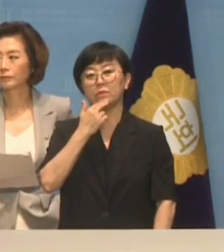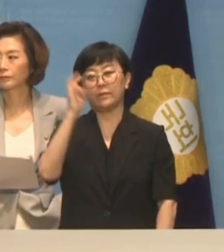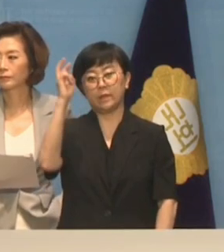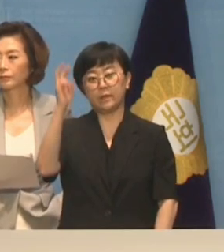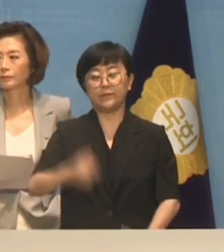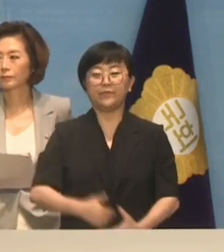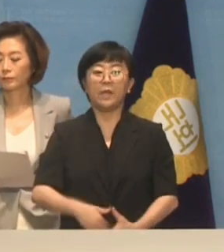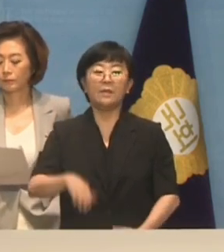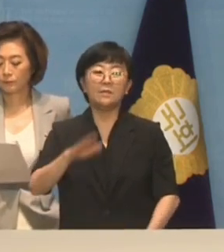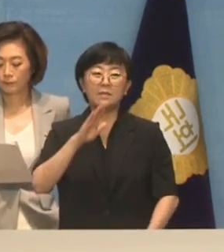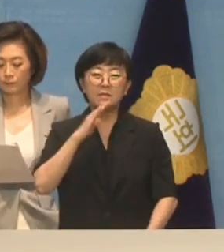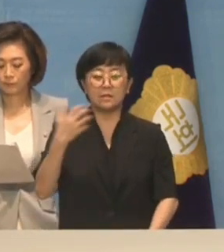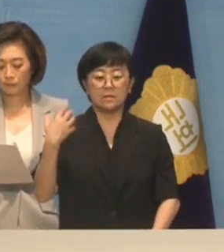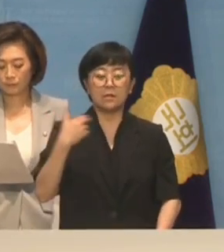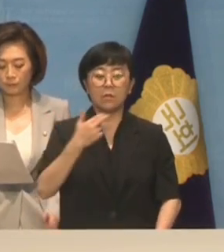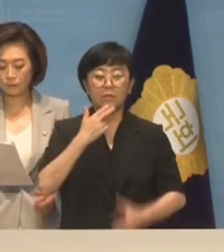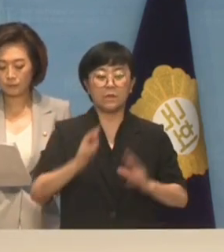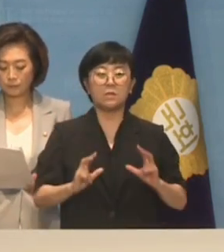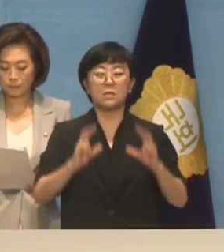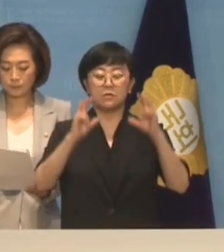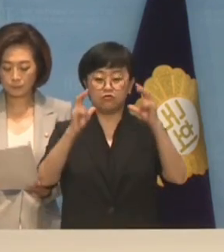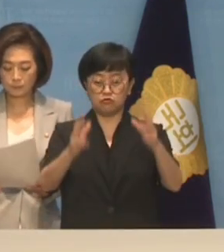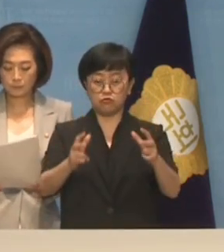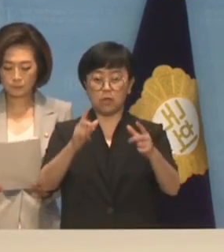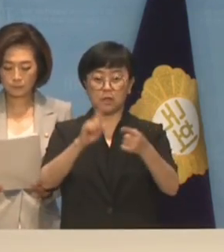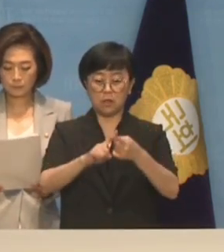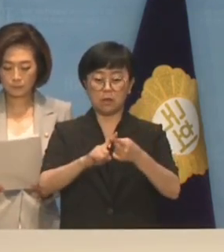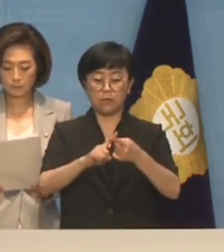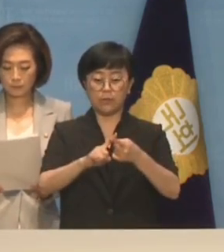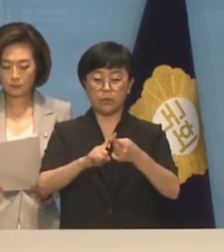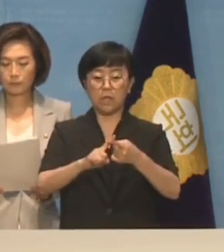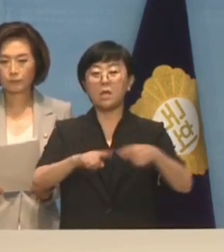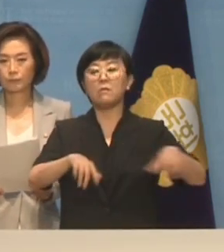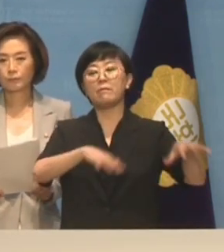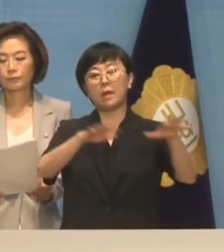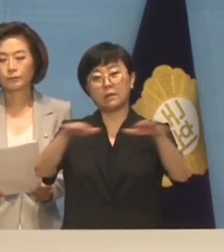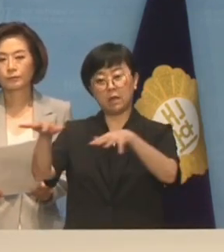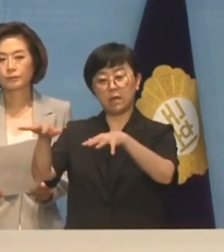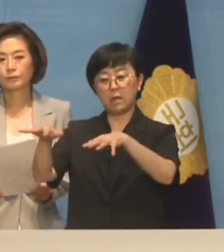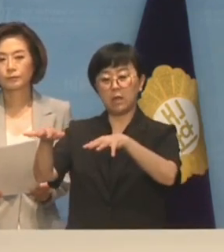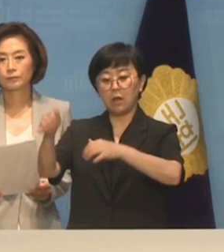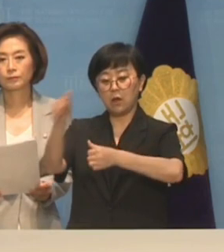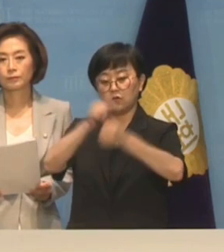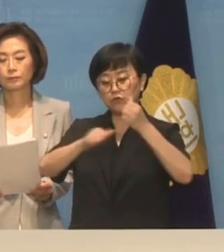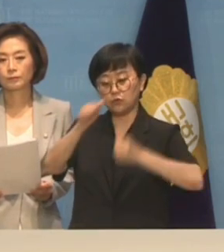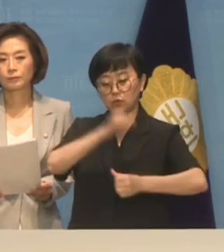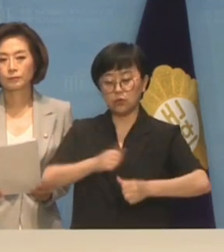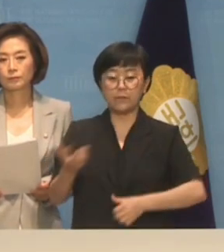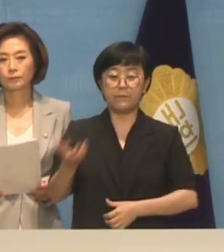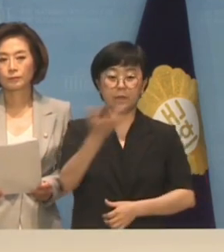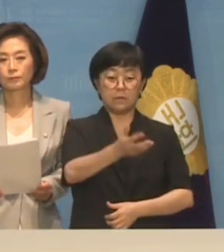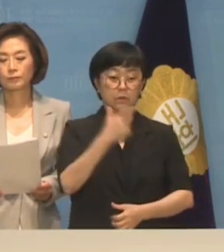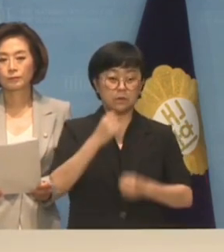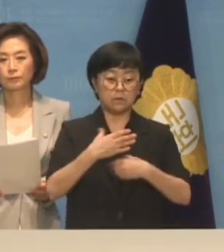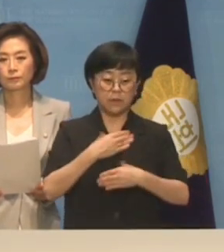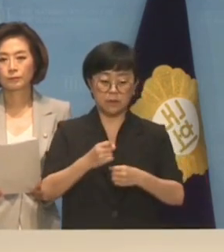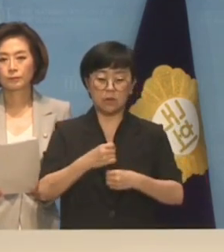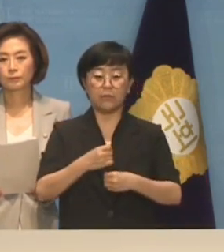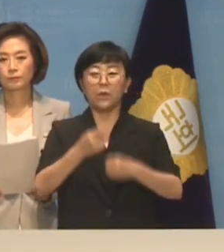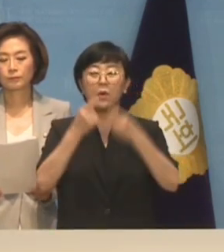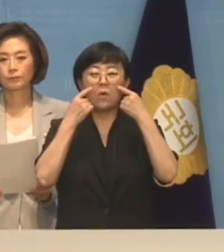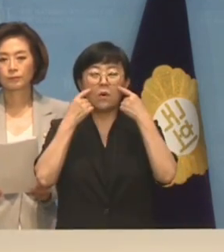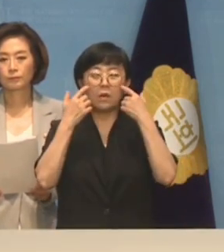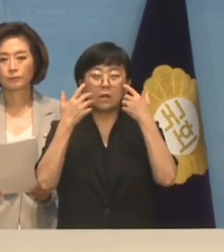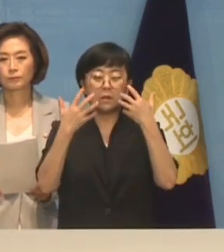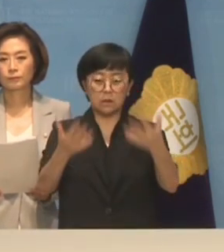겁니다. 정말 무책임한 지구를 무책임하게 이 바다를 후손들한테 넘길 수 없기 때문에 안전을